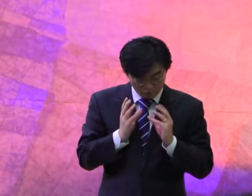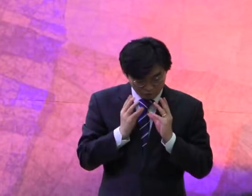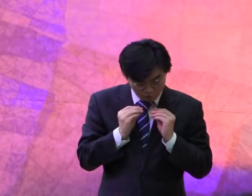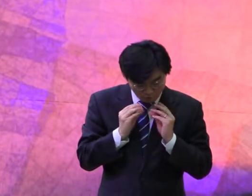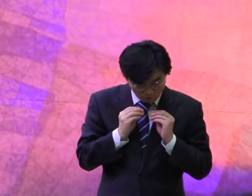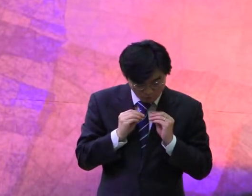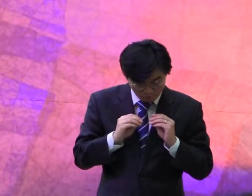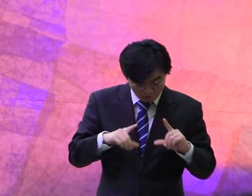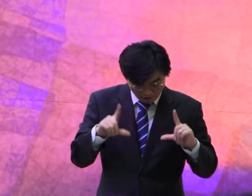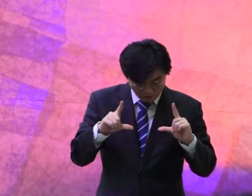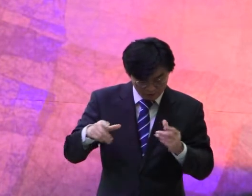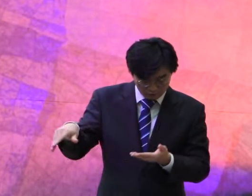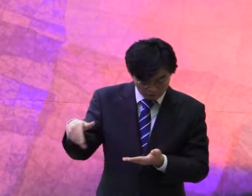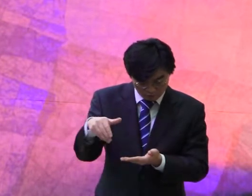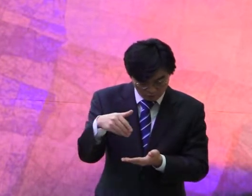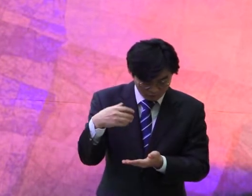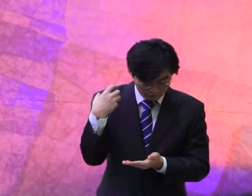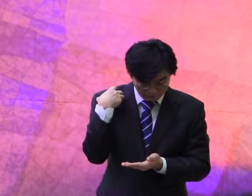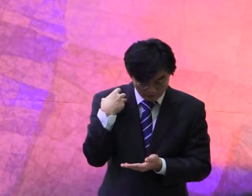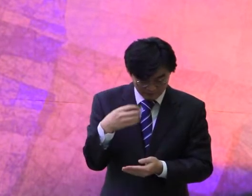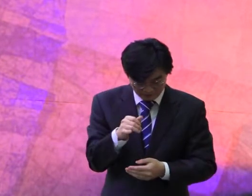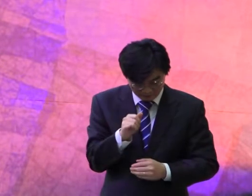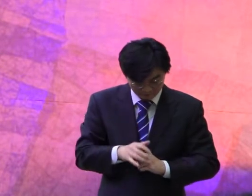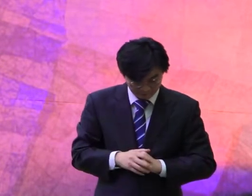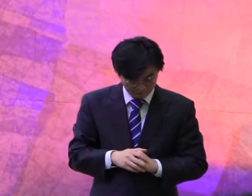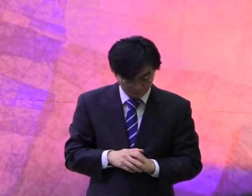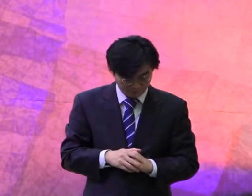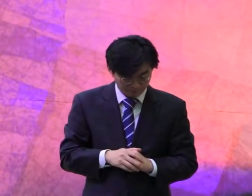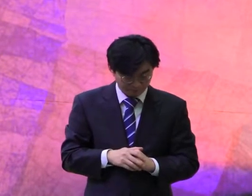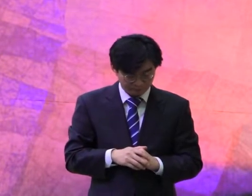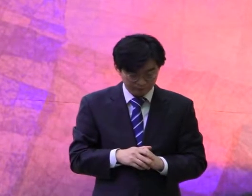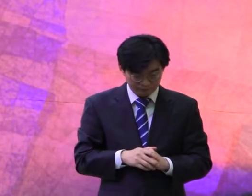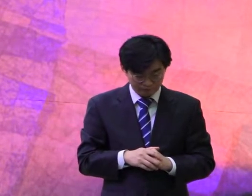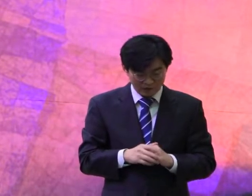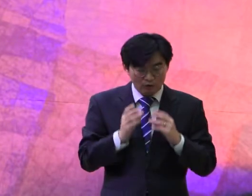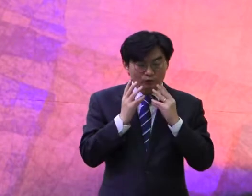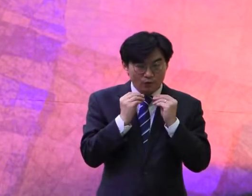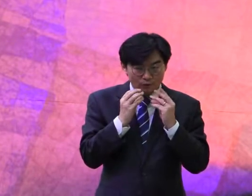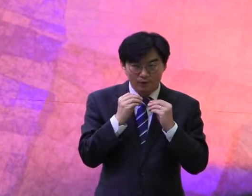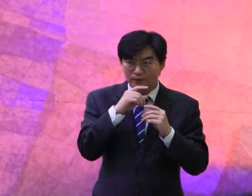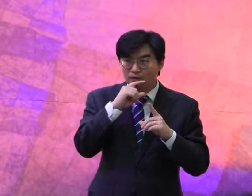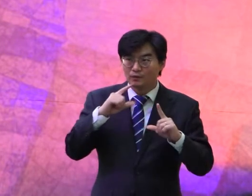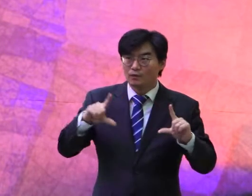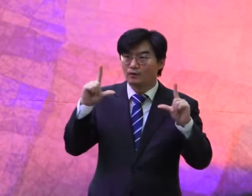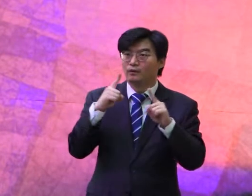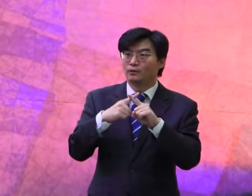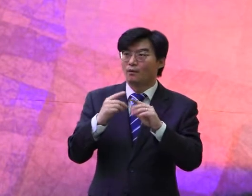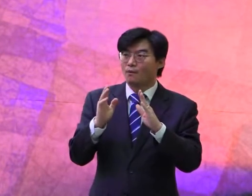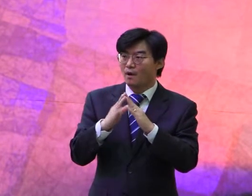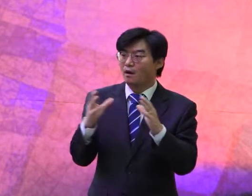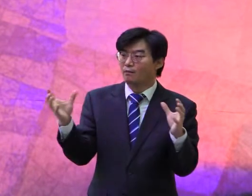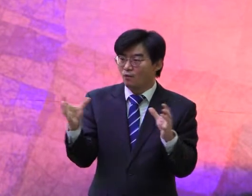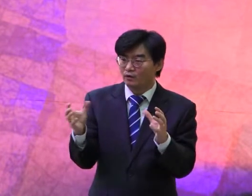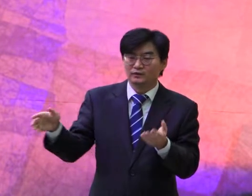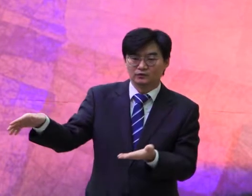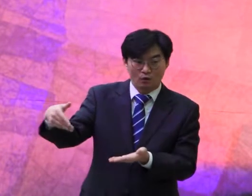또 청소 담당 보시고 많이 오셔서 또 마음을 합하고 또 힘을 합해서 열심히 교회를 청소해 주시기를